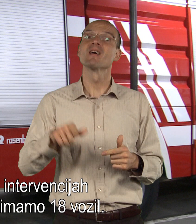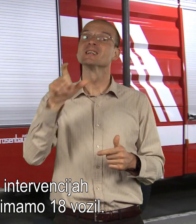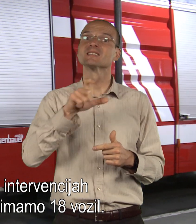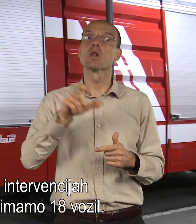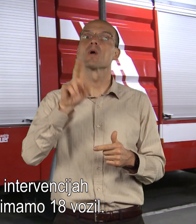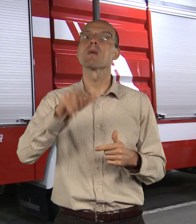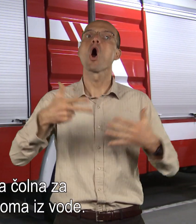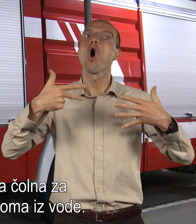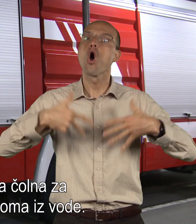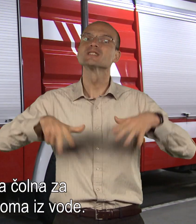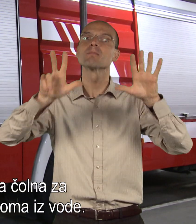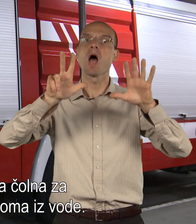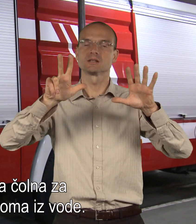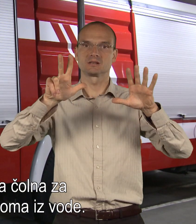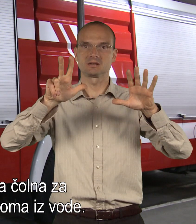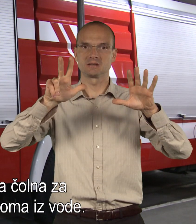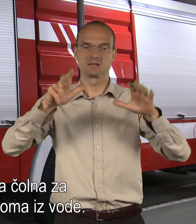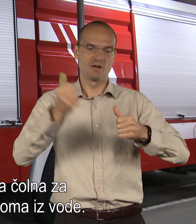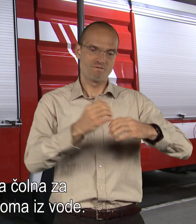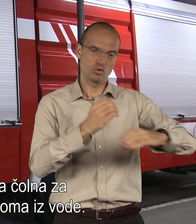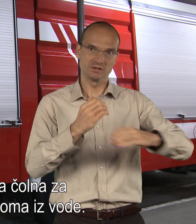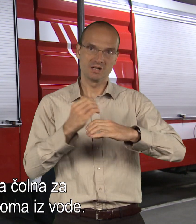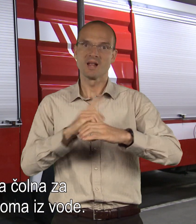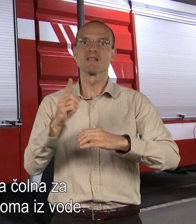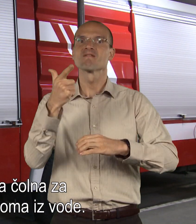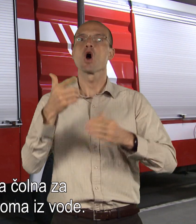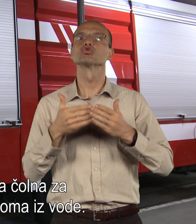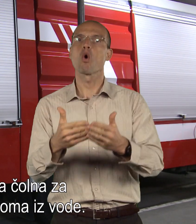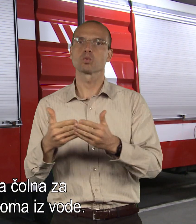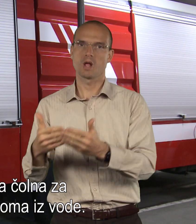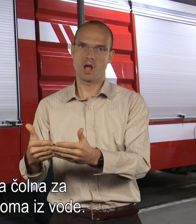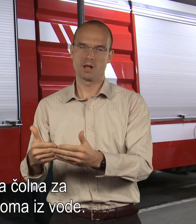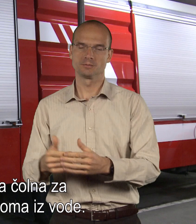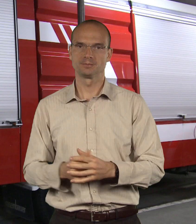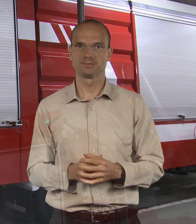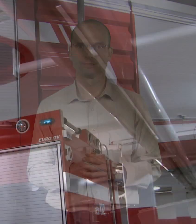18 vozil, tudi 2 čolna za reševanje na vodi in iz vode.